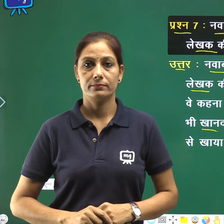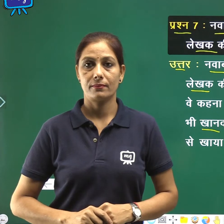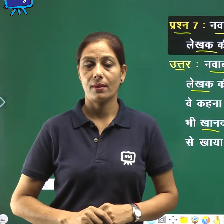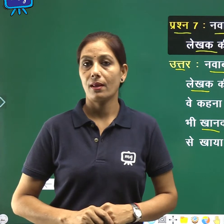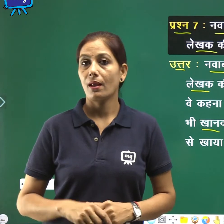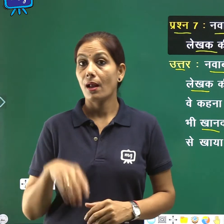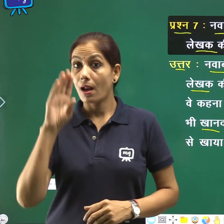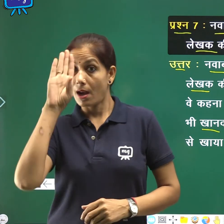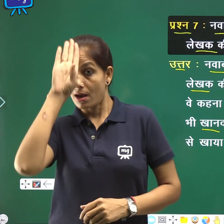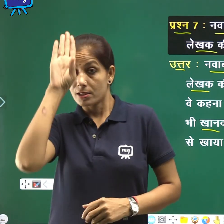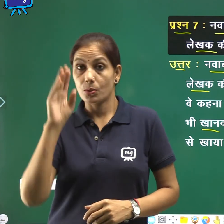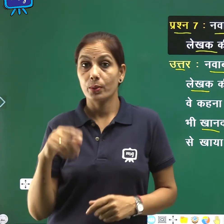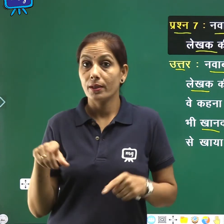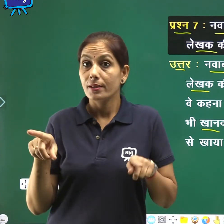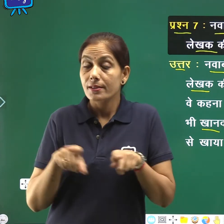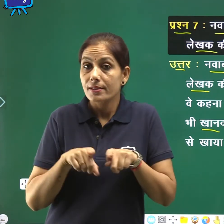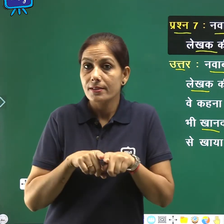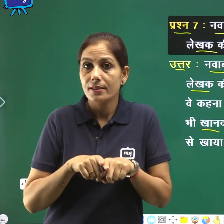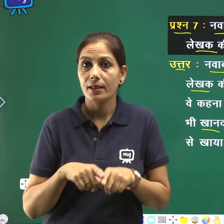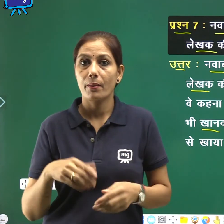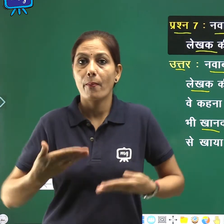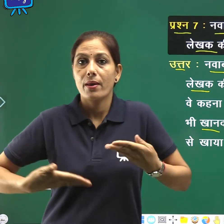खानदानी नवाबी तरीके से